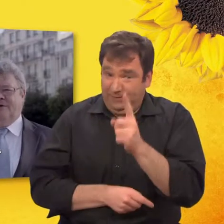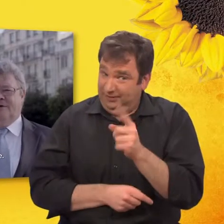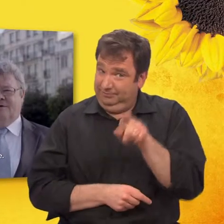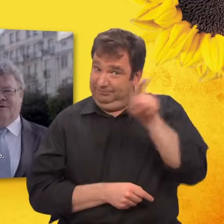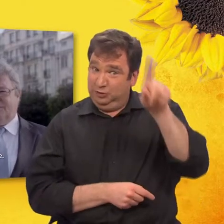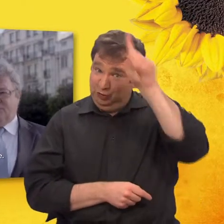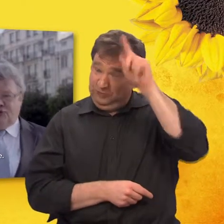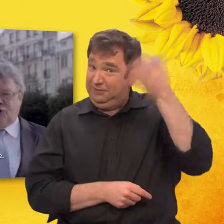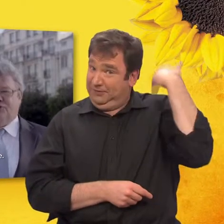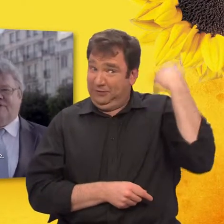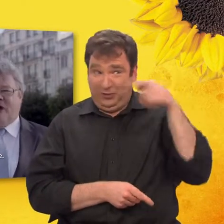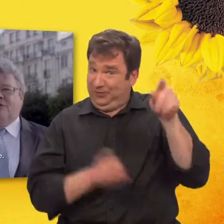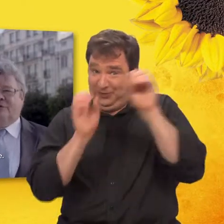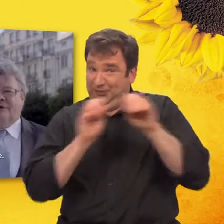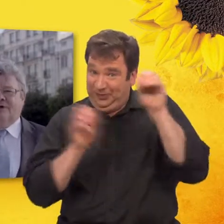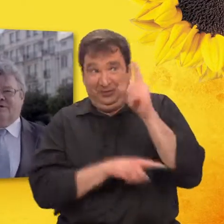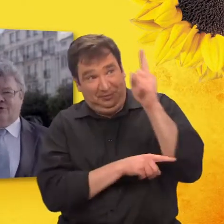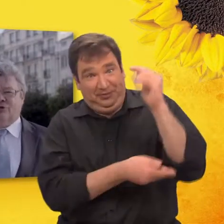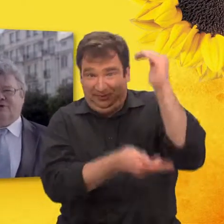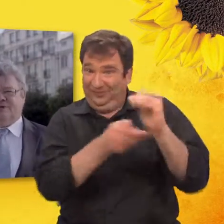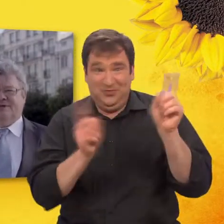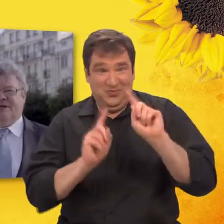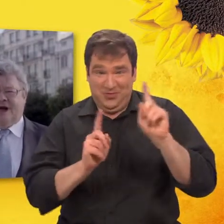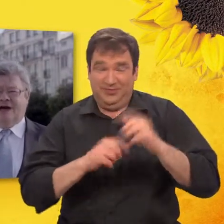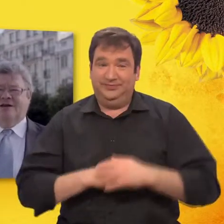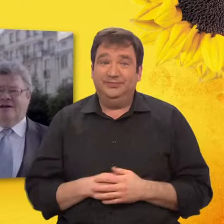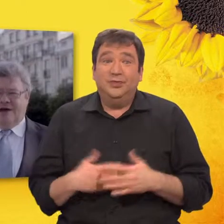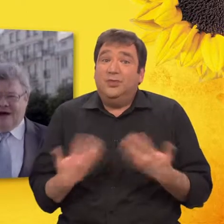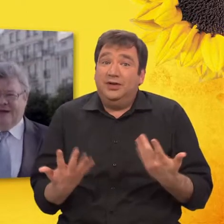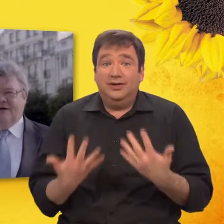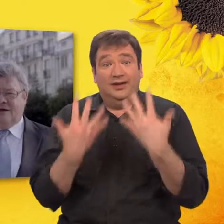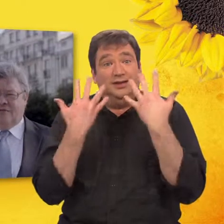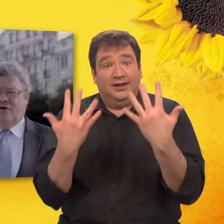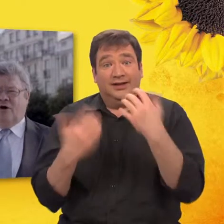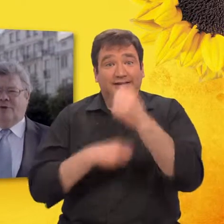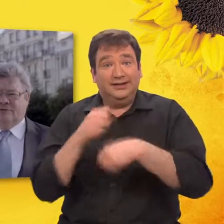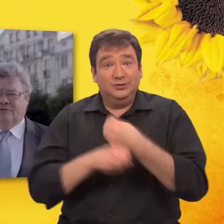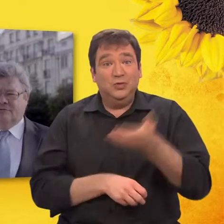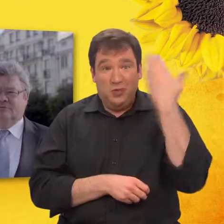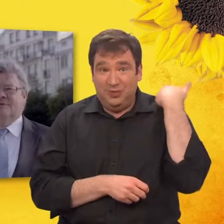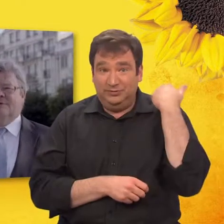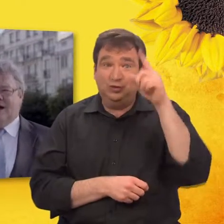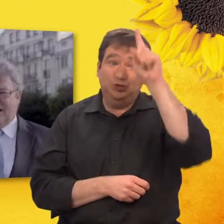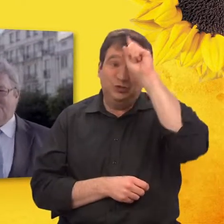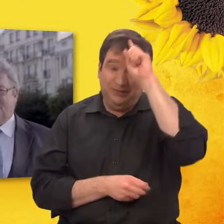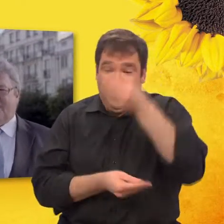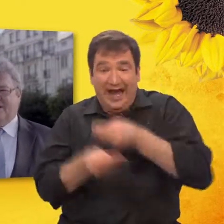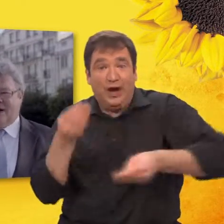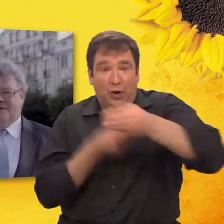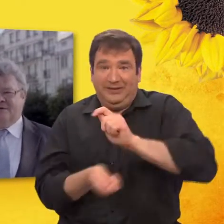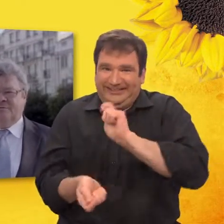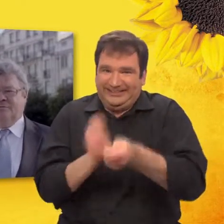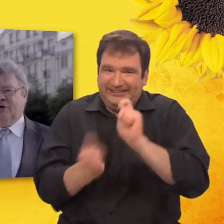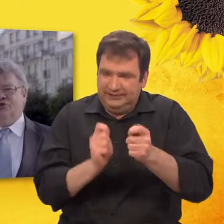gehört, nicht die deutsche Erfahrung, als Deutschland vor 10 Jahren eigene Reformen